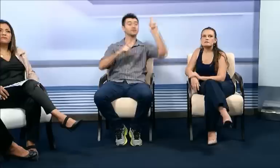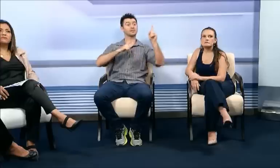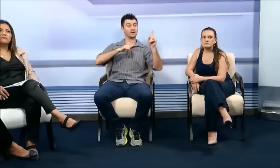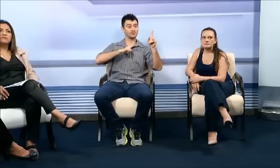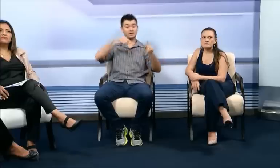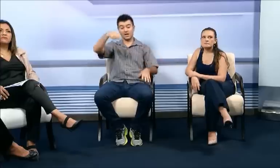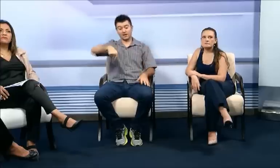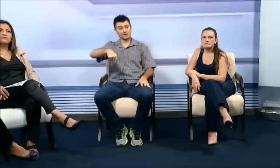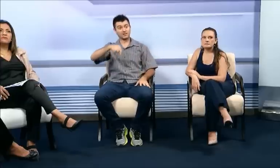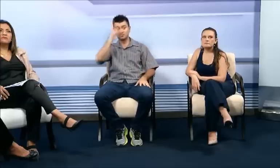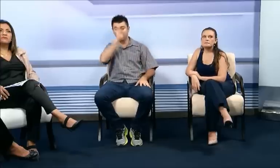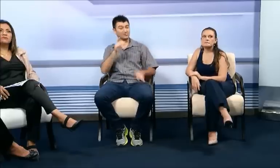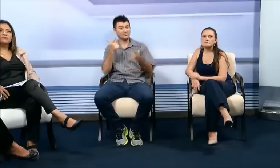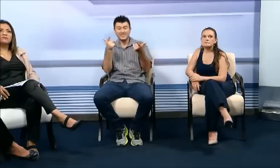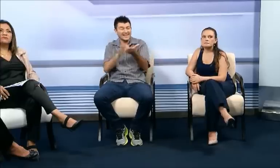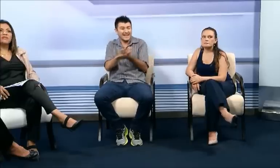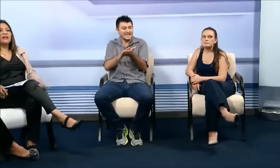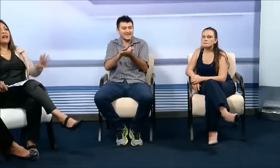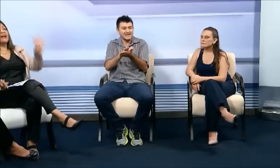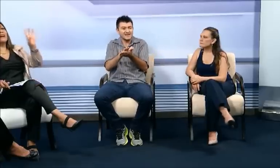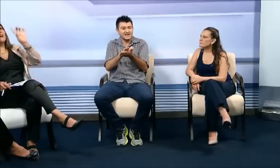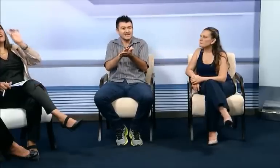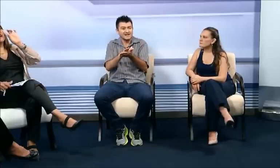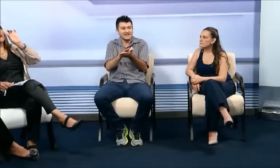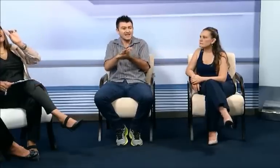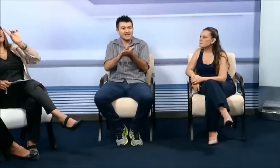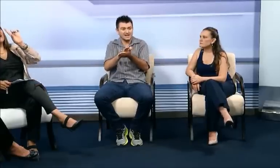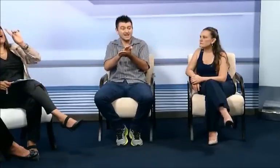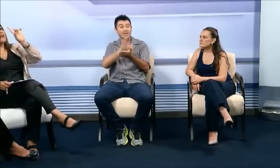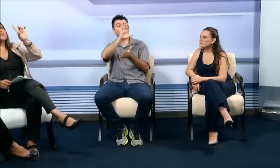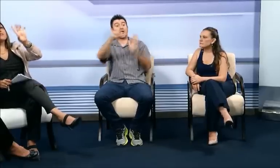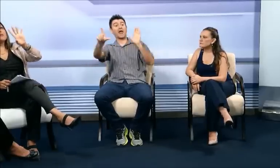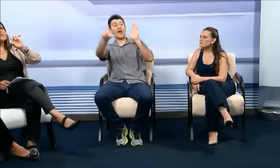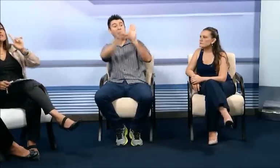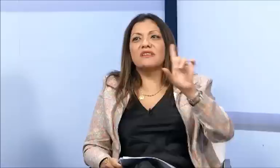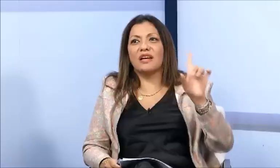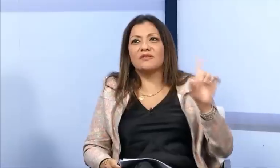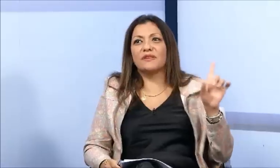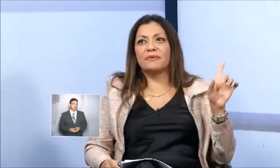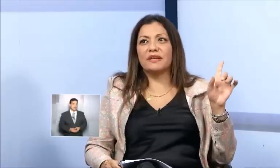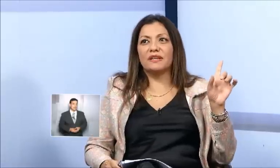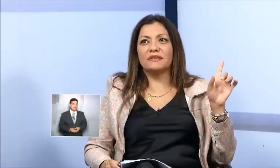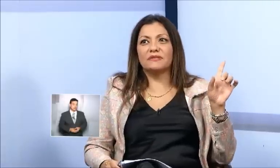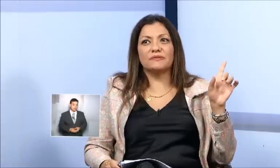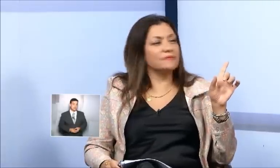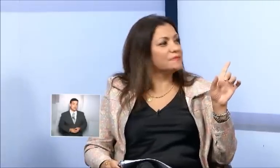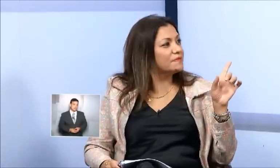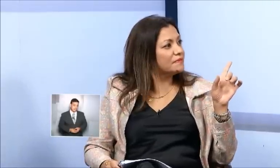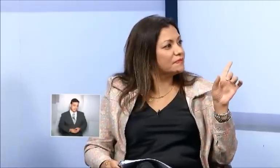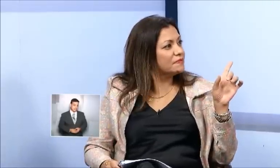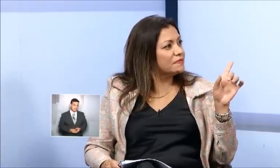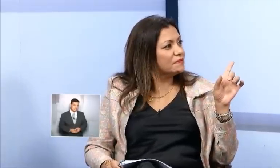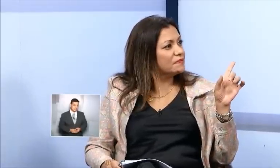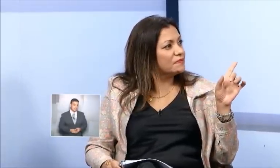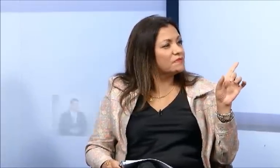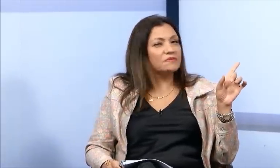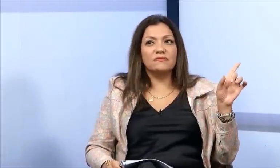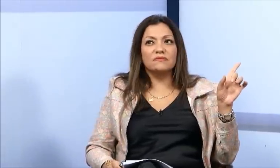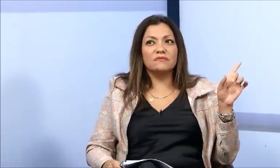Policiais surdos que trabalham lá como policiais. Aqui no Brasil não existe um policial surdo. Agora tem uma curiosidade, fala pra ele. E aqui no Brasil existe a lei,